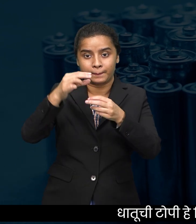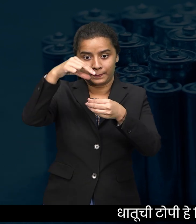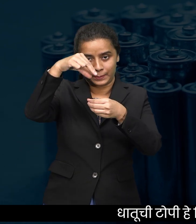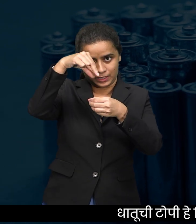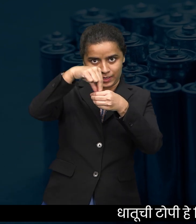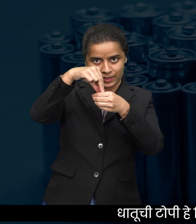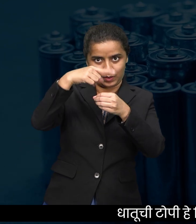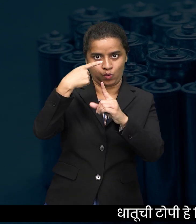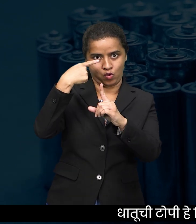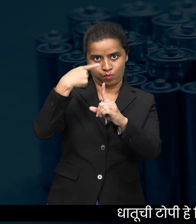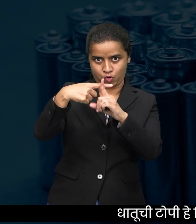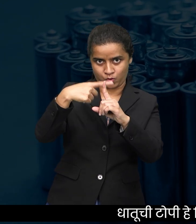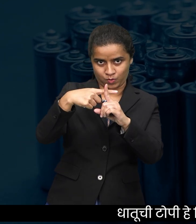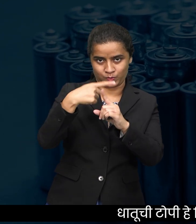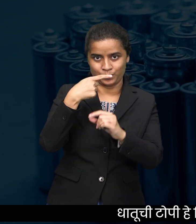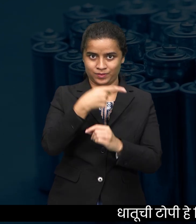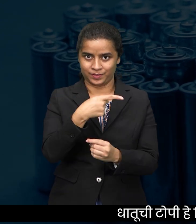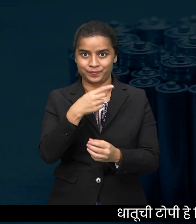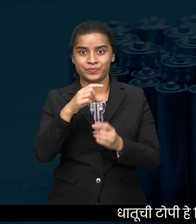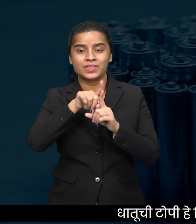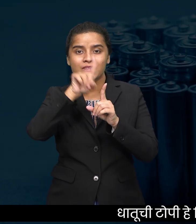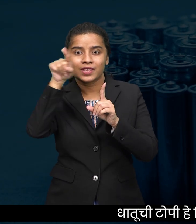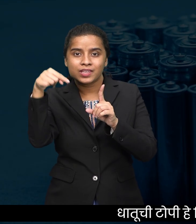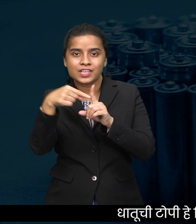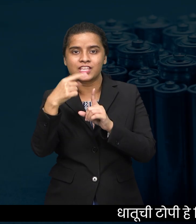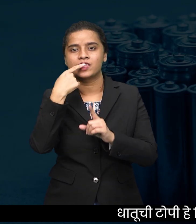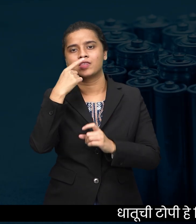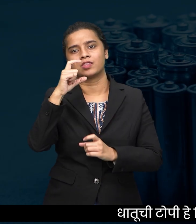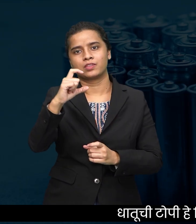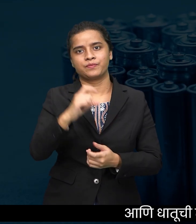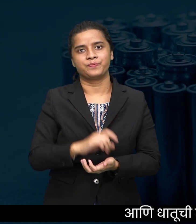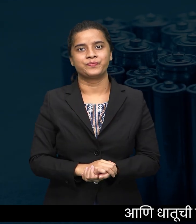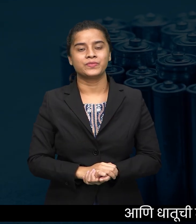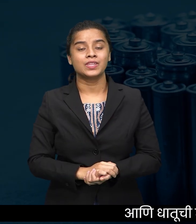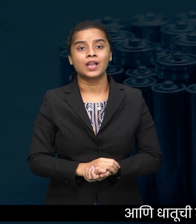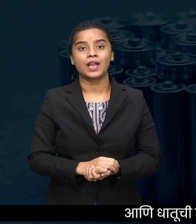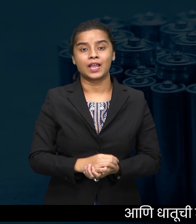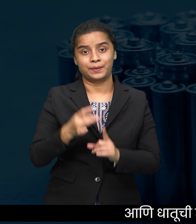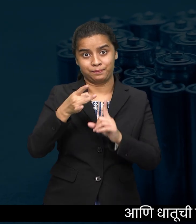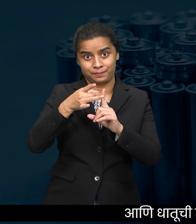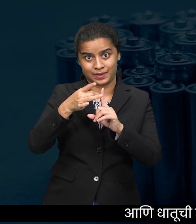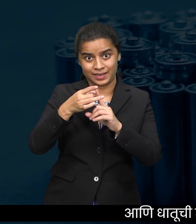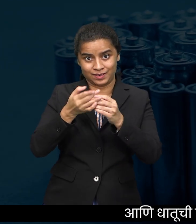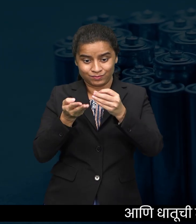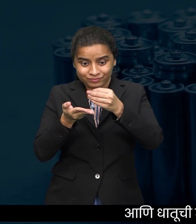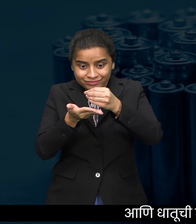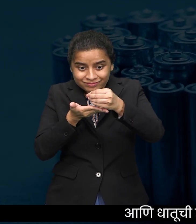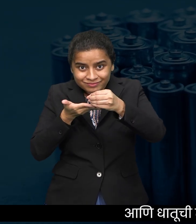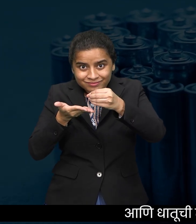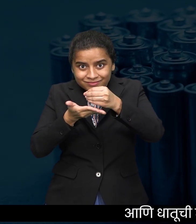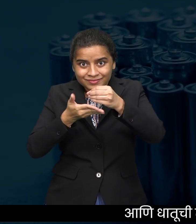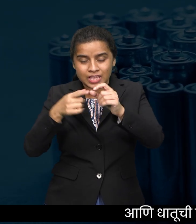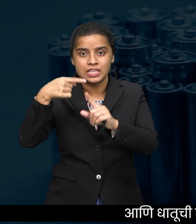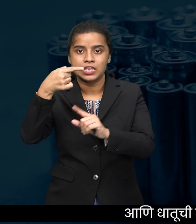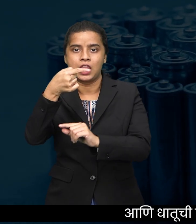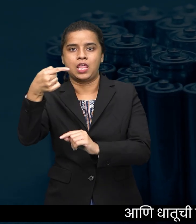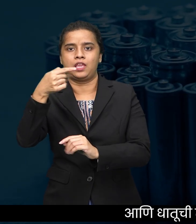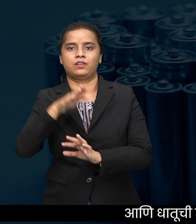धातूची टोपी हे विद्युत घटाचा धन ध्रुव आहे आणि धातूची तबकडी हे ऋण ध्रुव